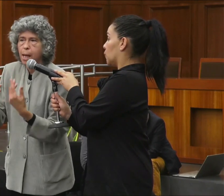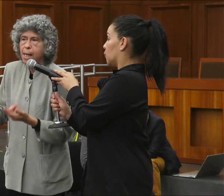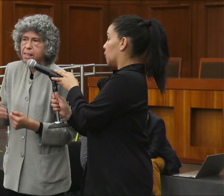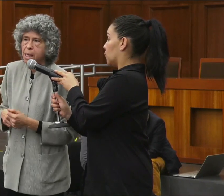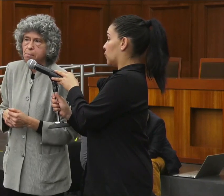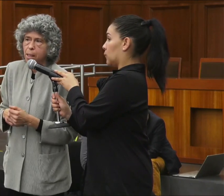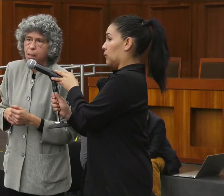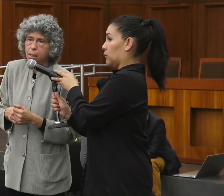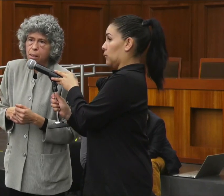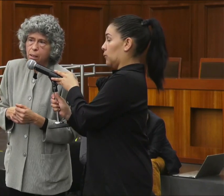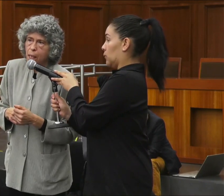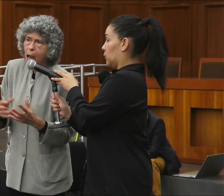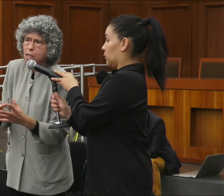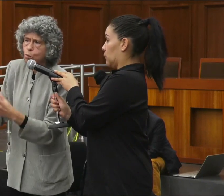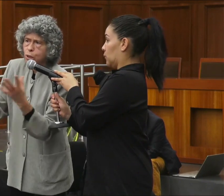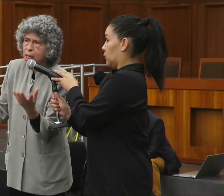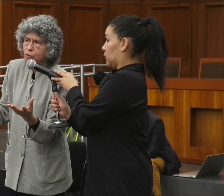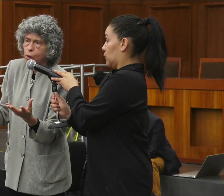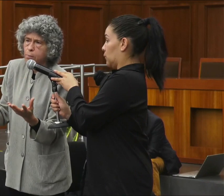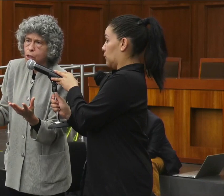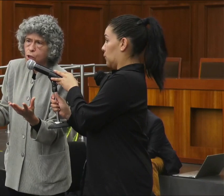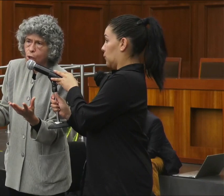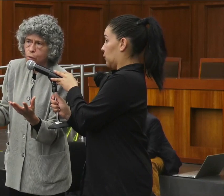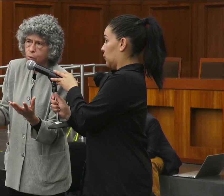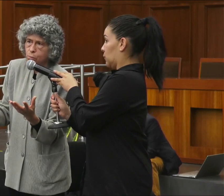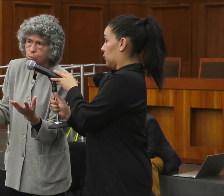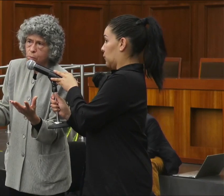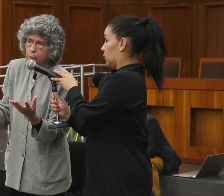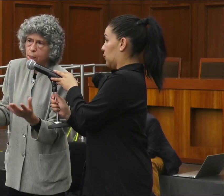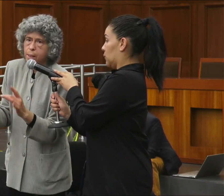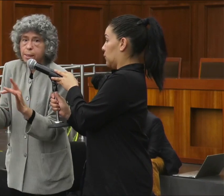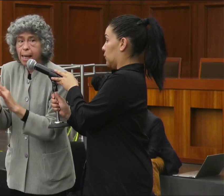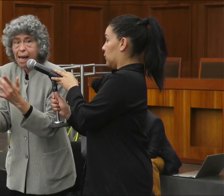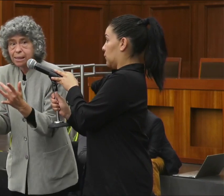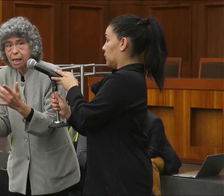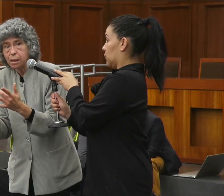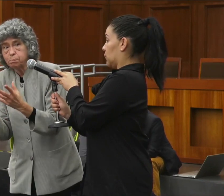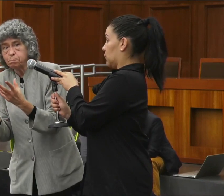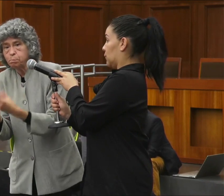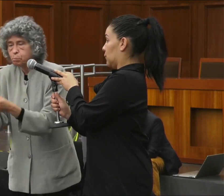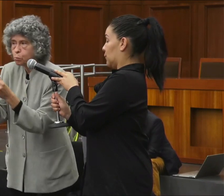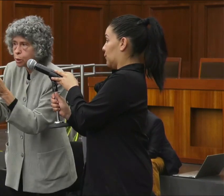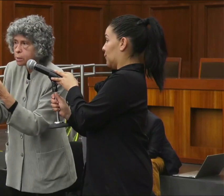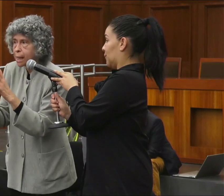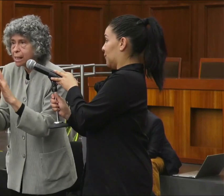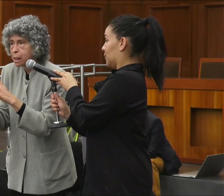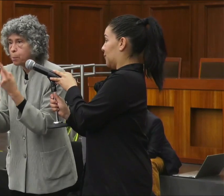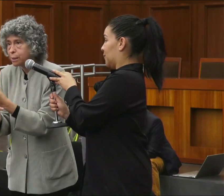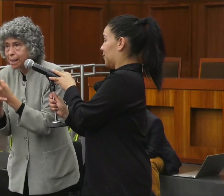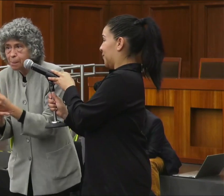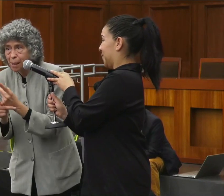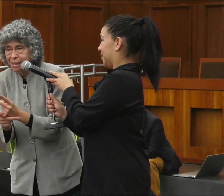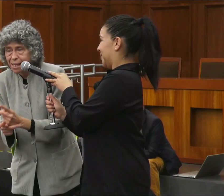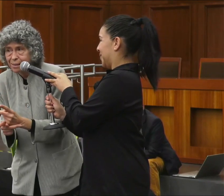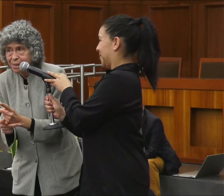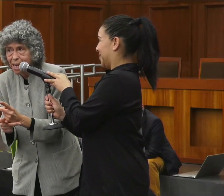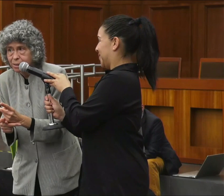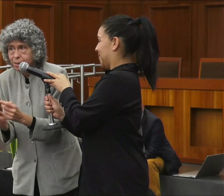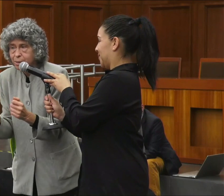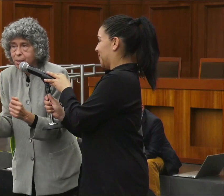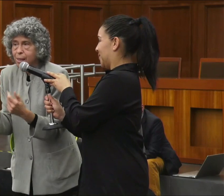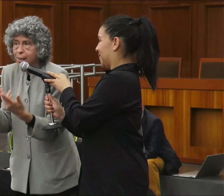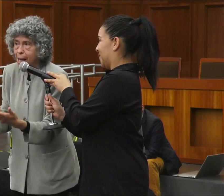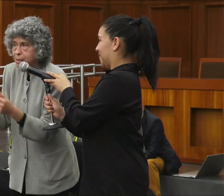aprender el SM. Hay mucha información. Gracias por tener